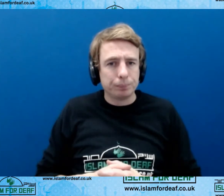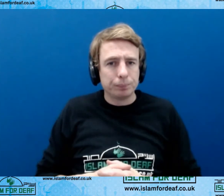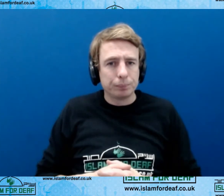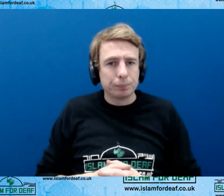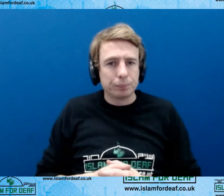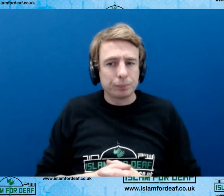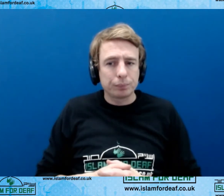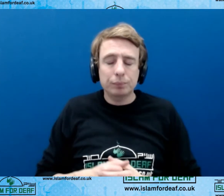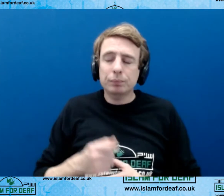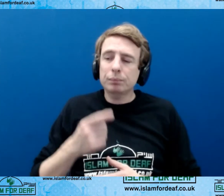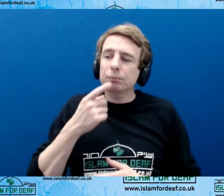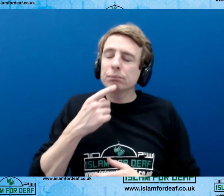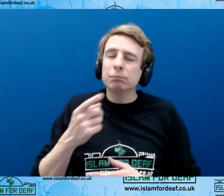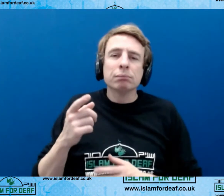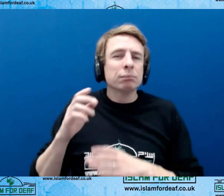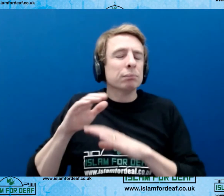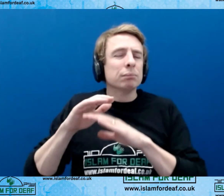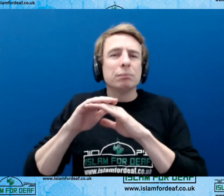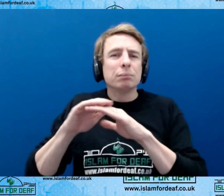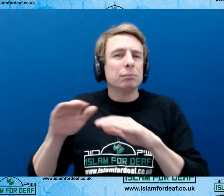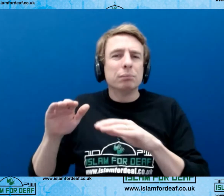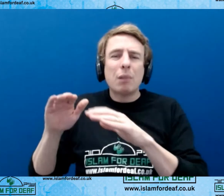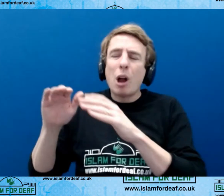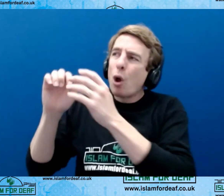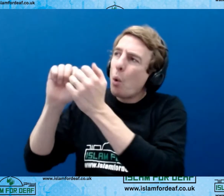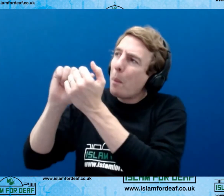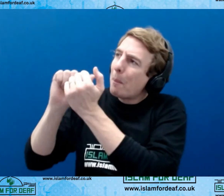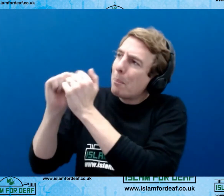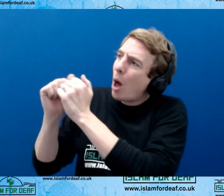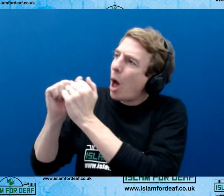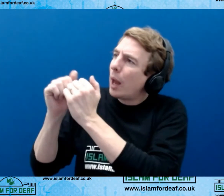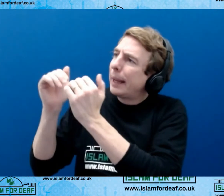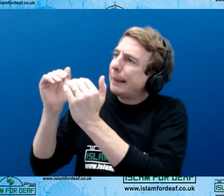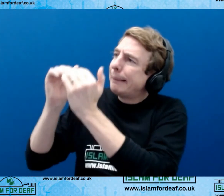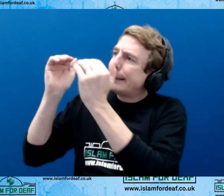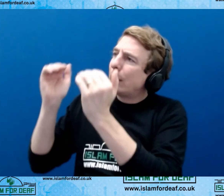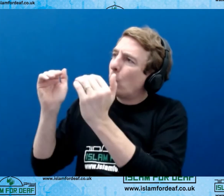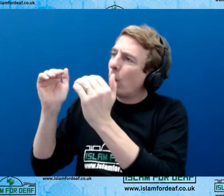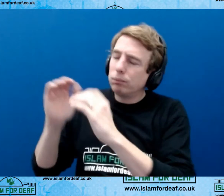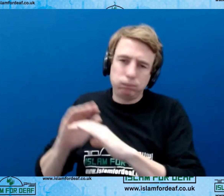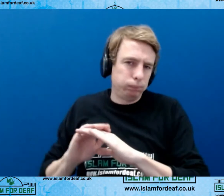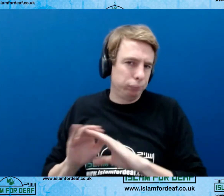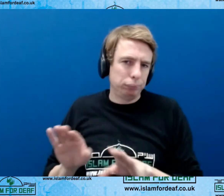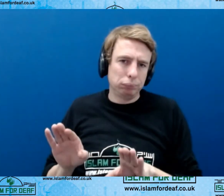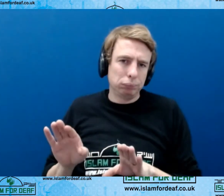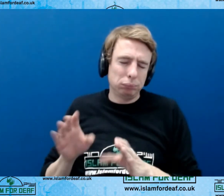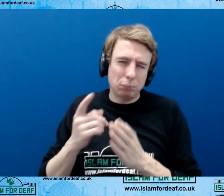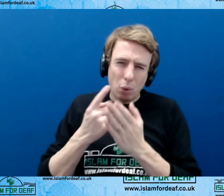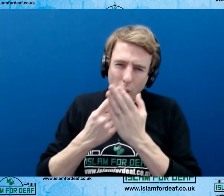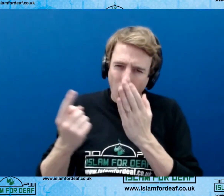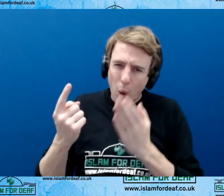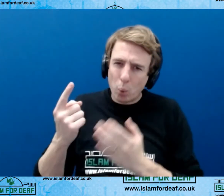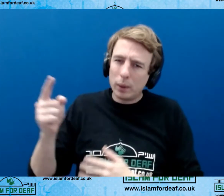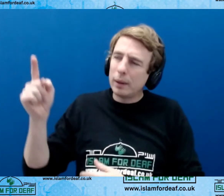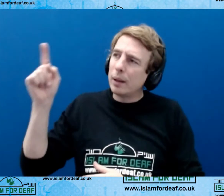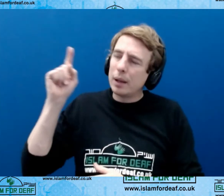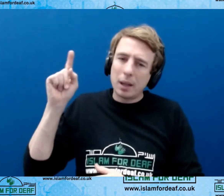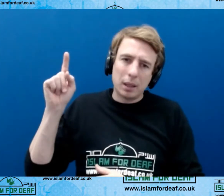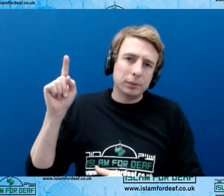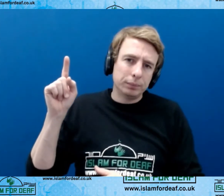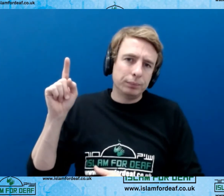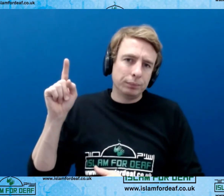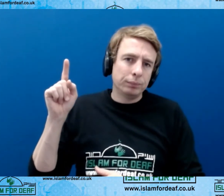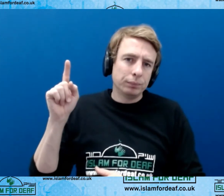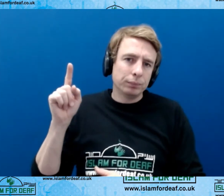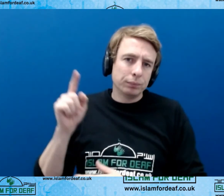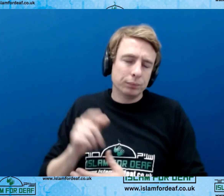There is no partner I ascribe in any of these. فلا يجوز الذبح للجن مثلا. So therefore,